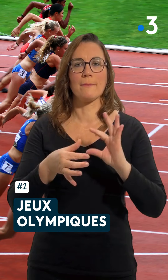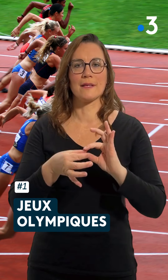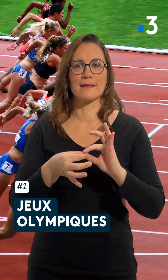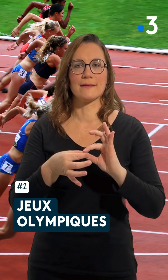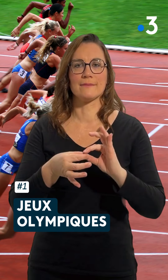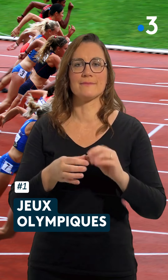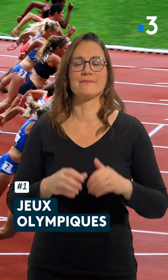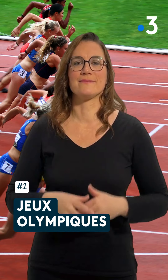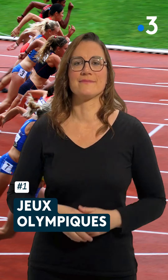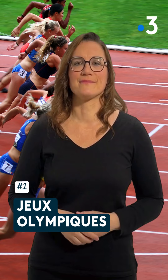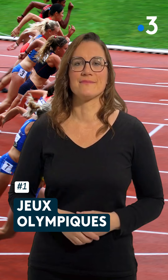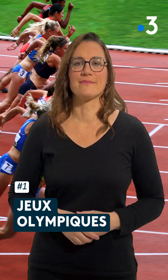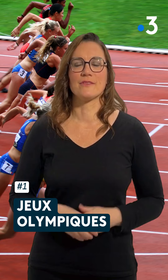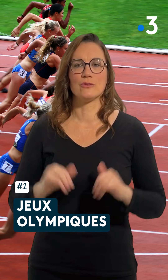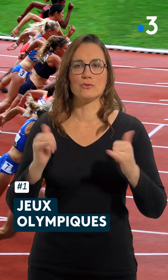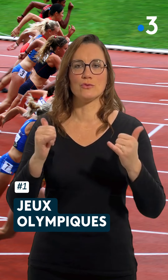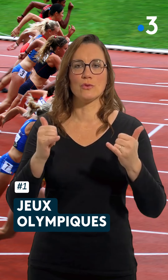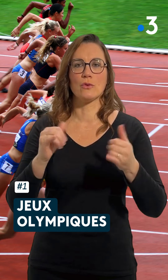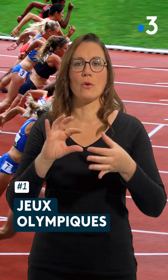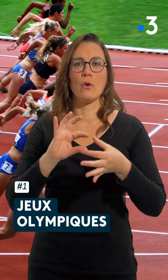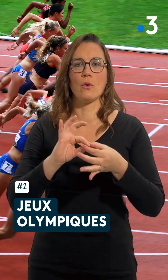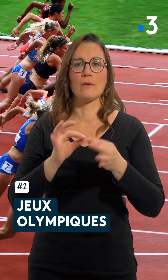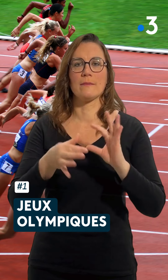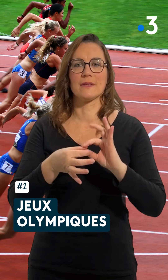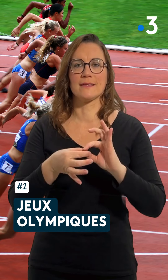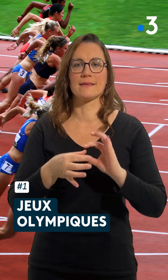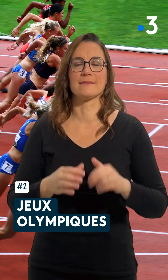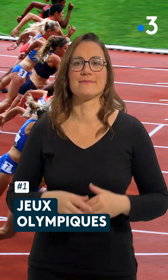Jeux Olympiques. Jeux Olympiques.